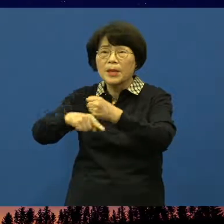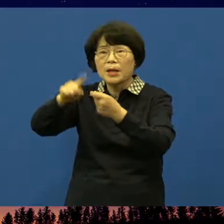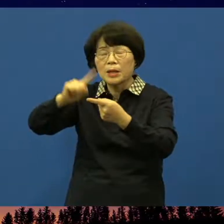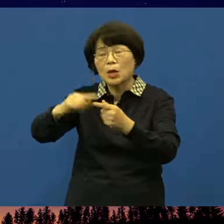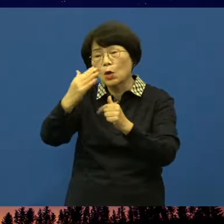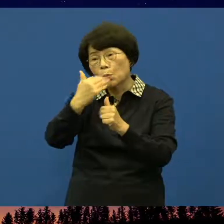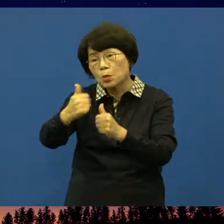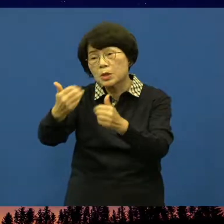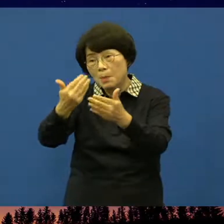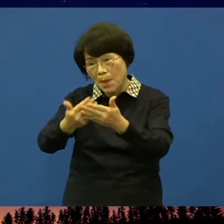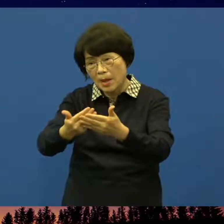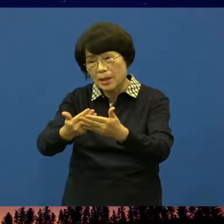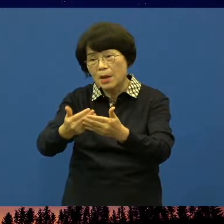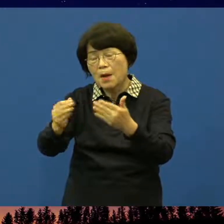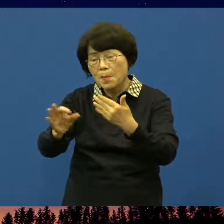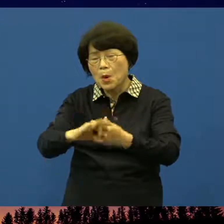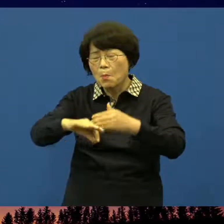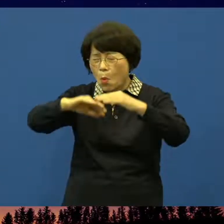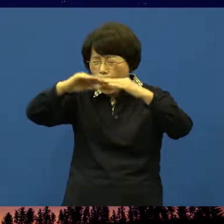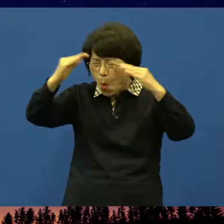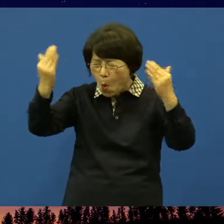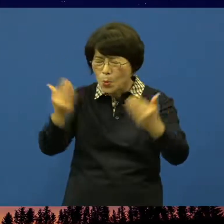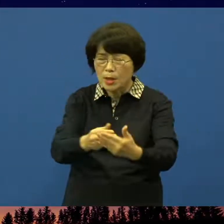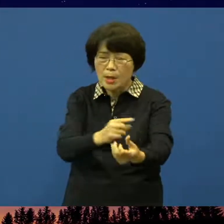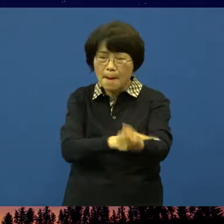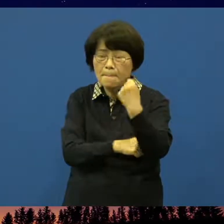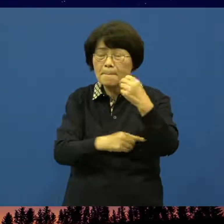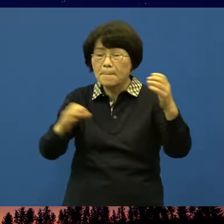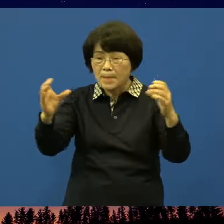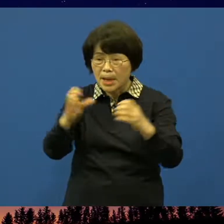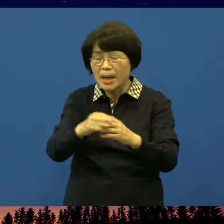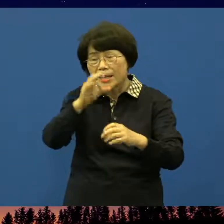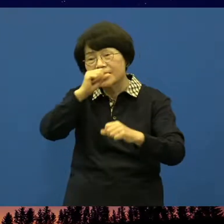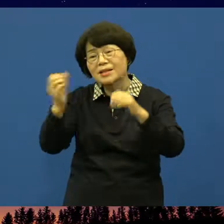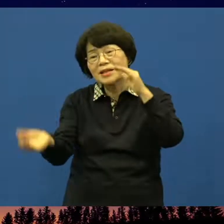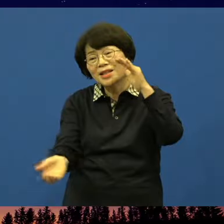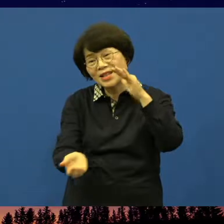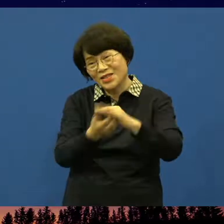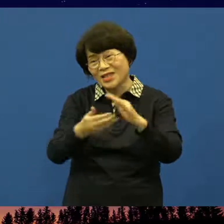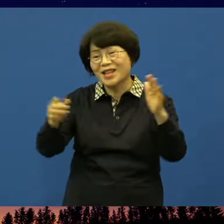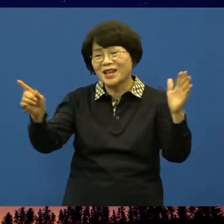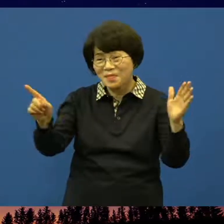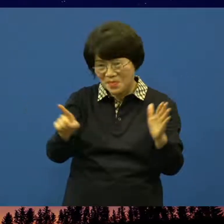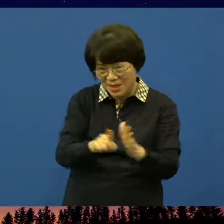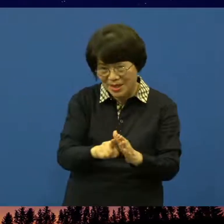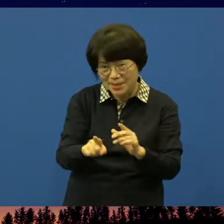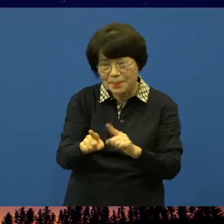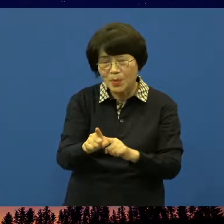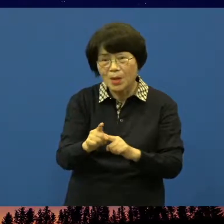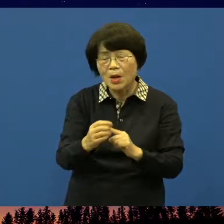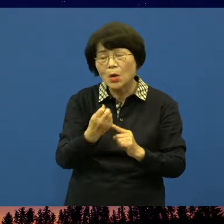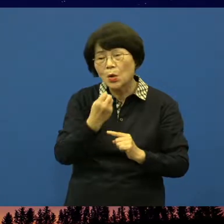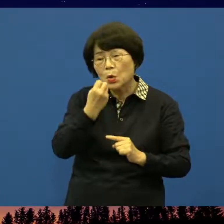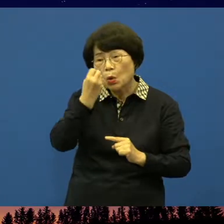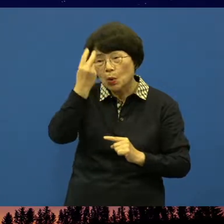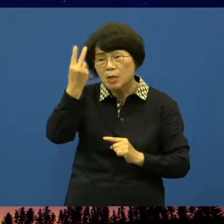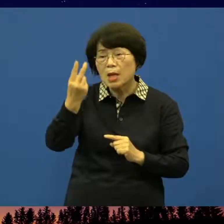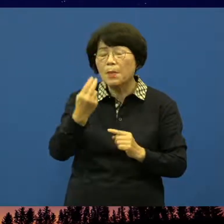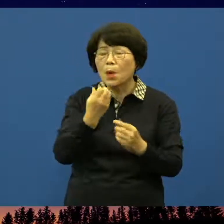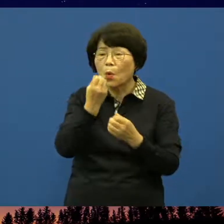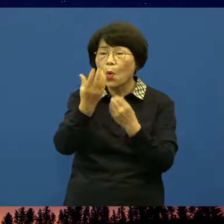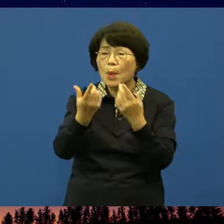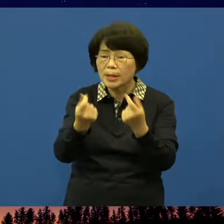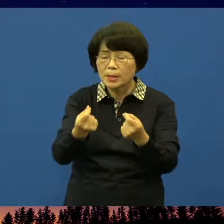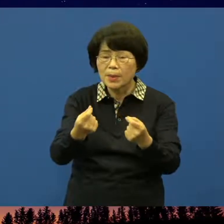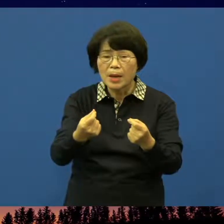모든 것이 합력하여 선을 이룰 것이다 라고는 이 믿음. 그렇죠? 요셉의 그 고백처럼 당신들은 나를